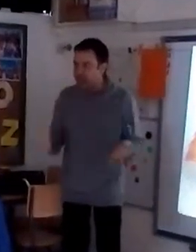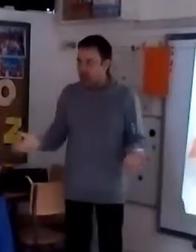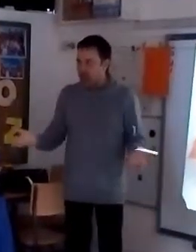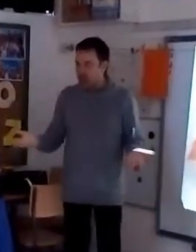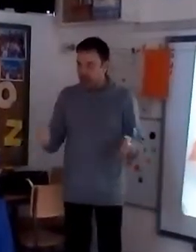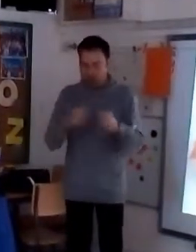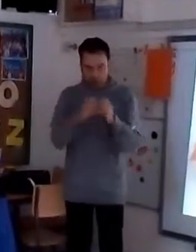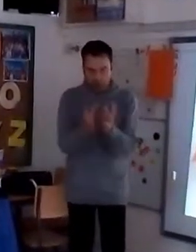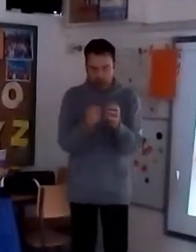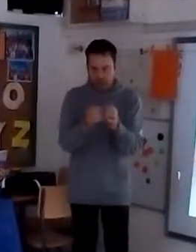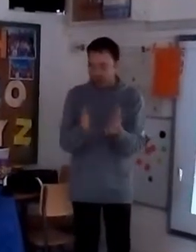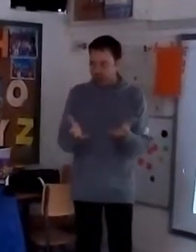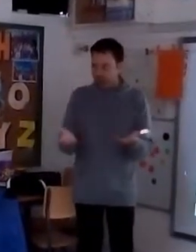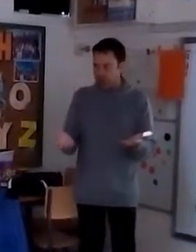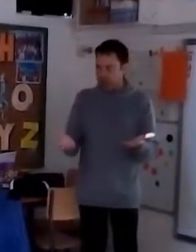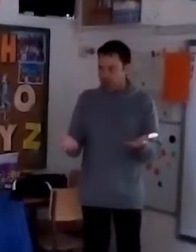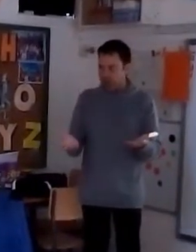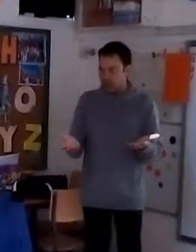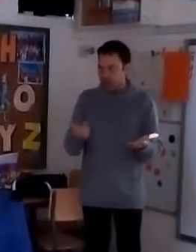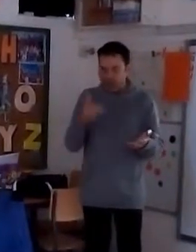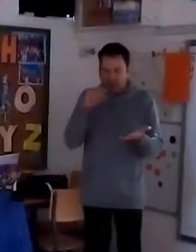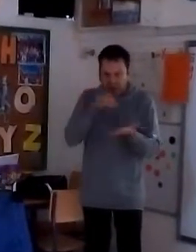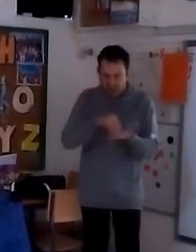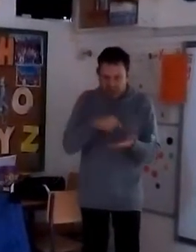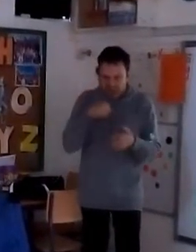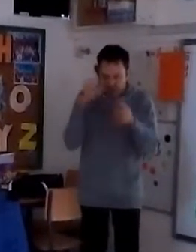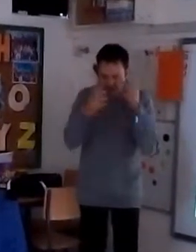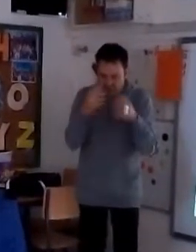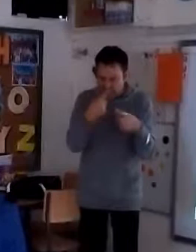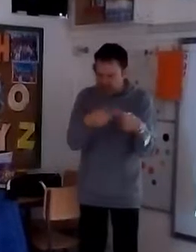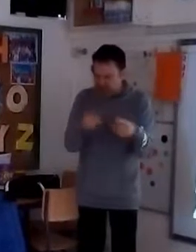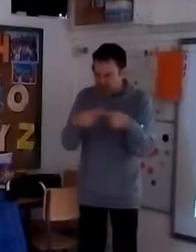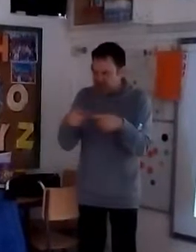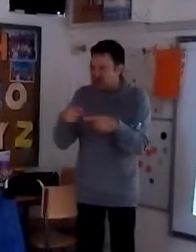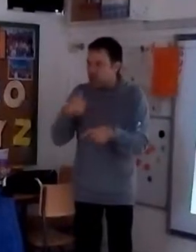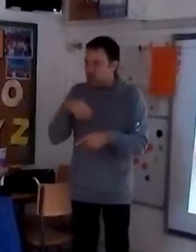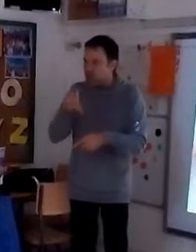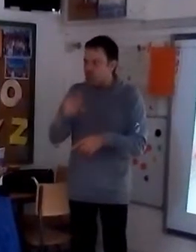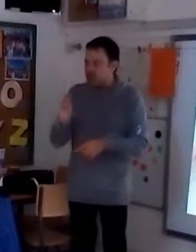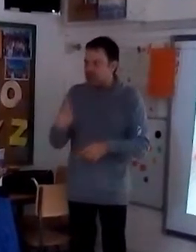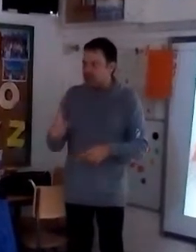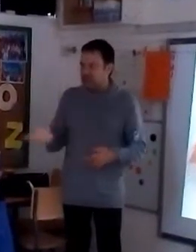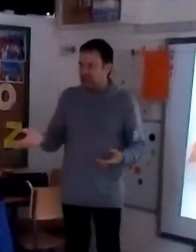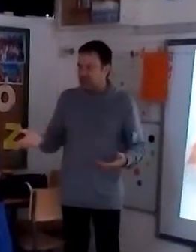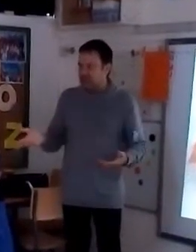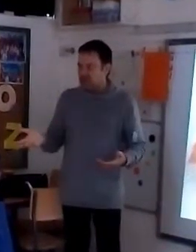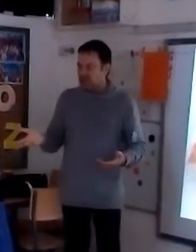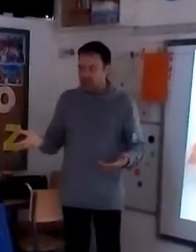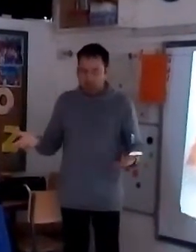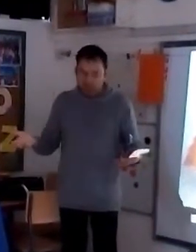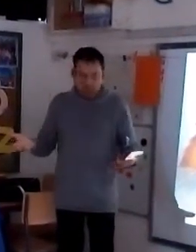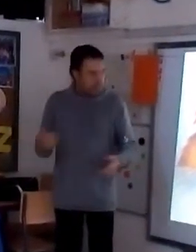tortilla y comérmela ya y no para de abrirse huevitos. Así que además, cada huevito es un animal diferente, no lo